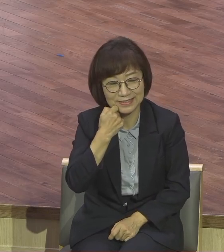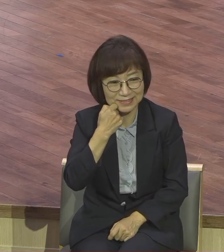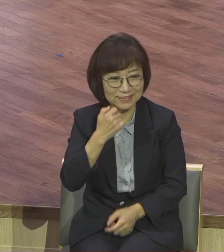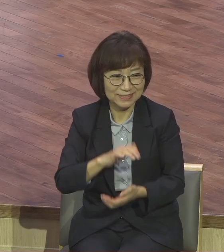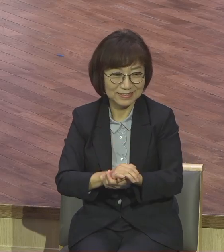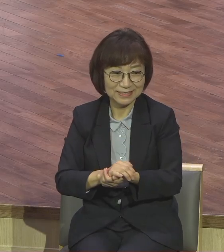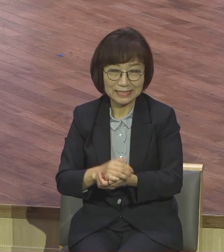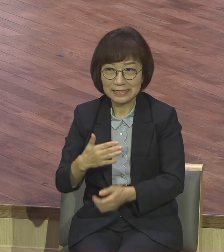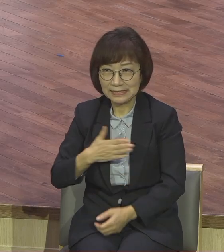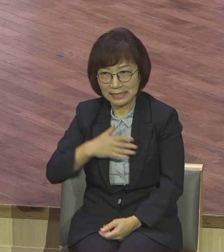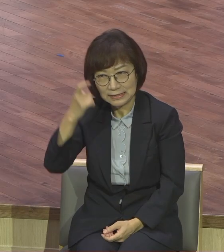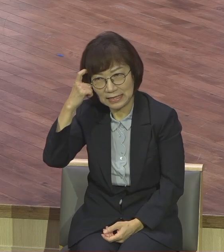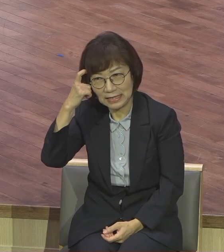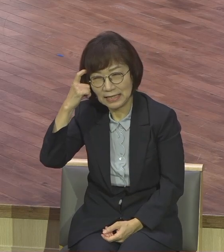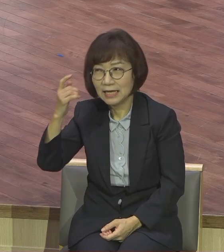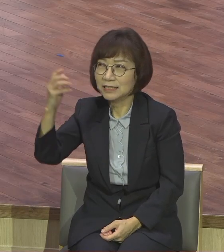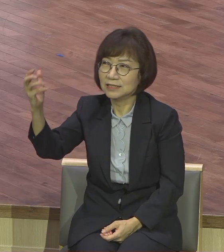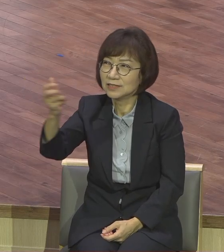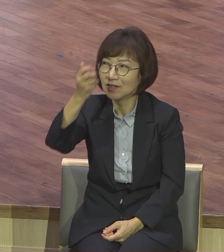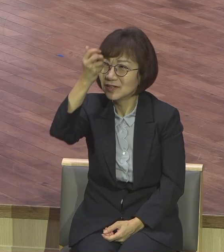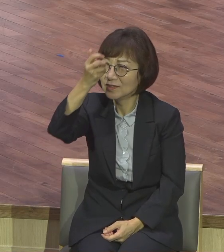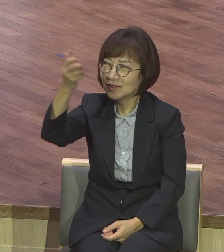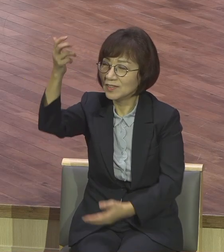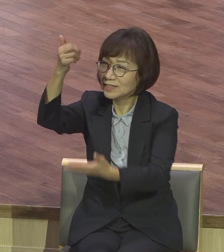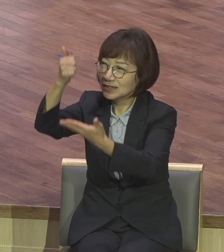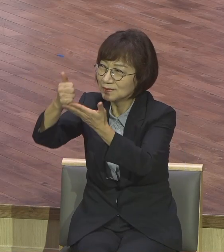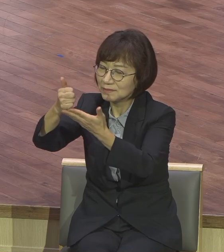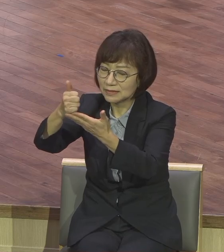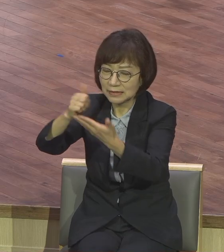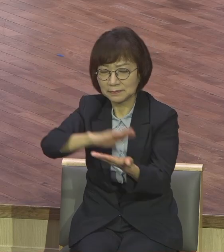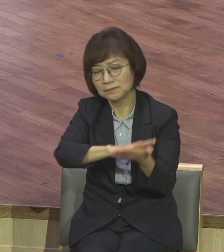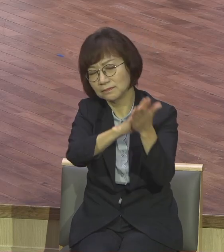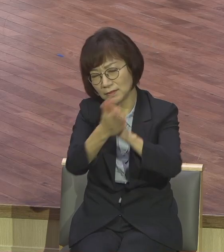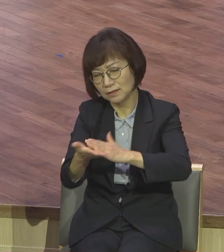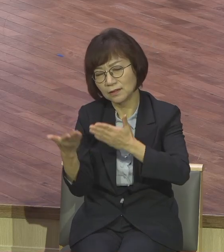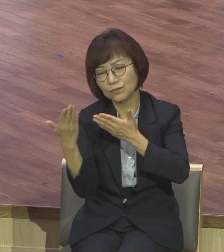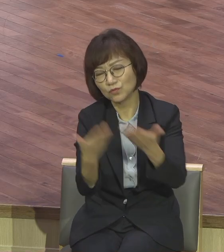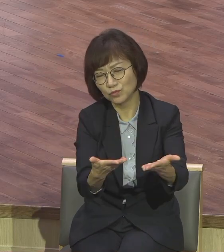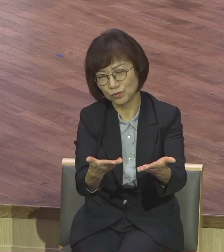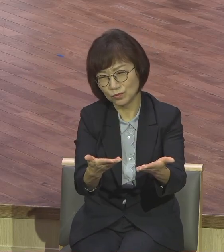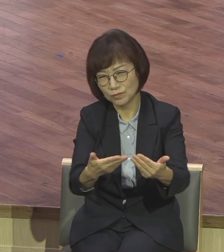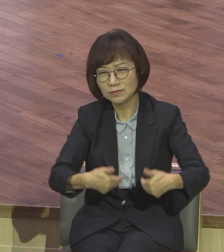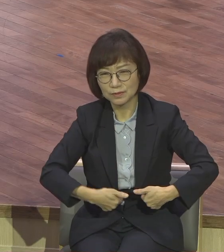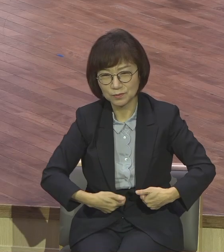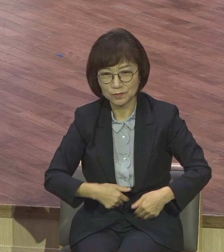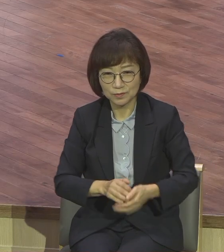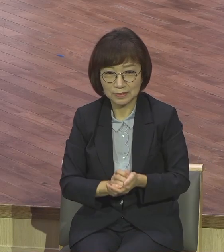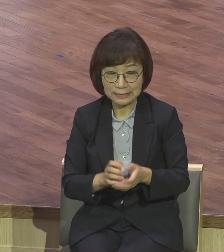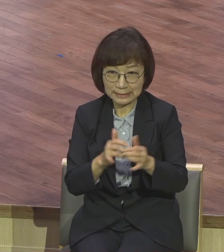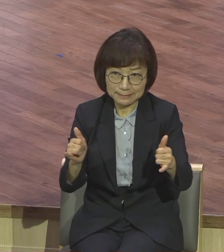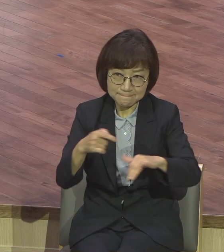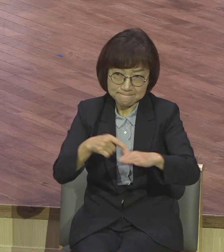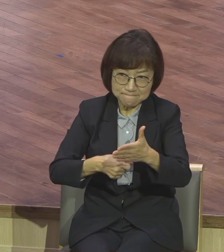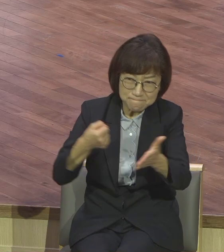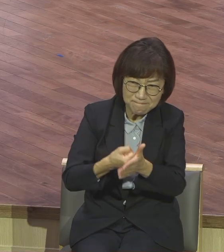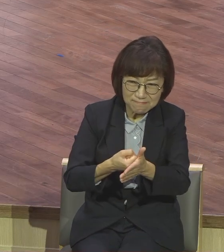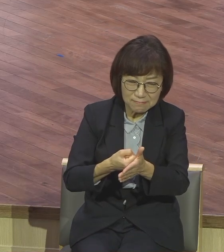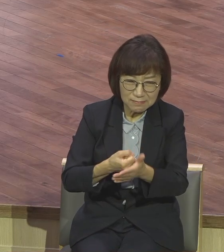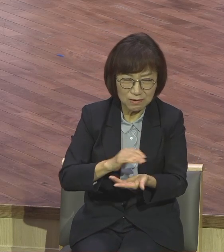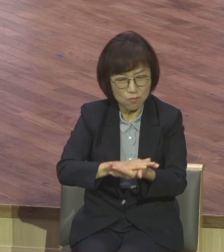바꾸어주지 않으면 불가능하다, 저는 그래 봅니다. 아무리 사람이 말을 한다고 되는 게 아니에요. 14절 보세요.